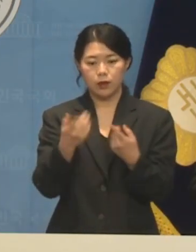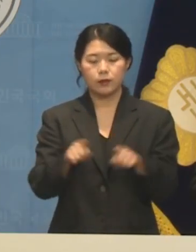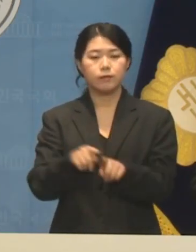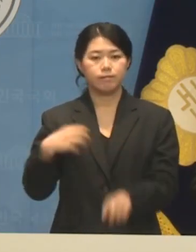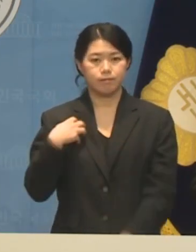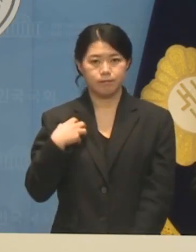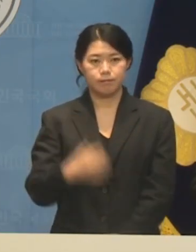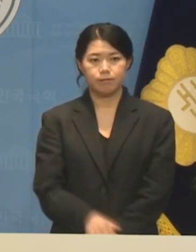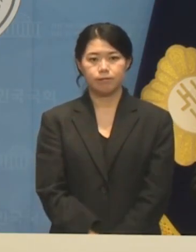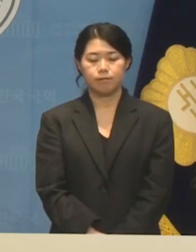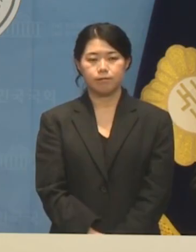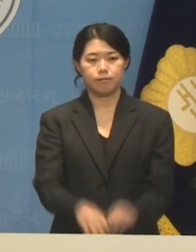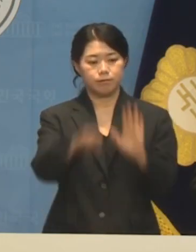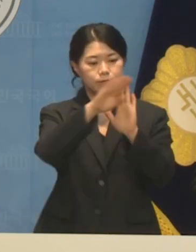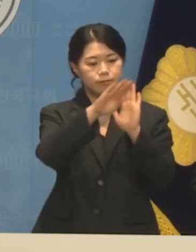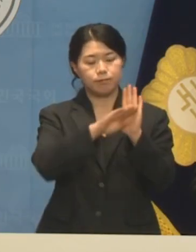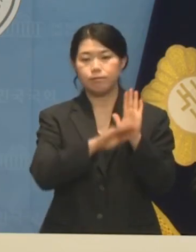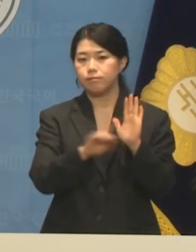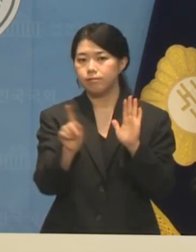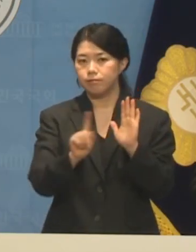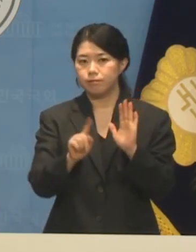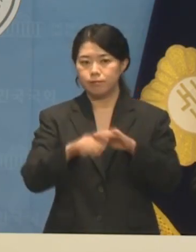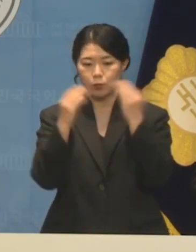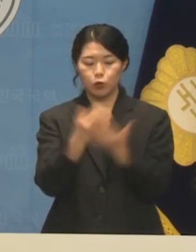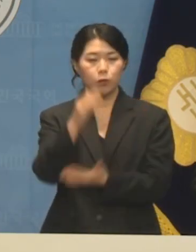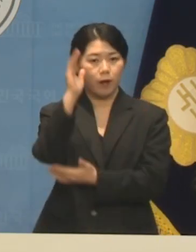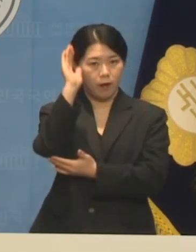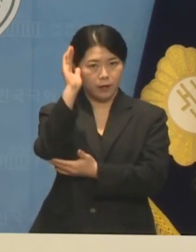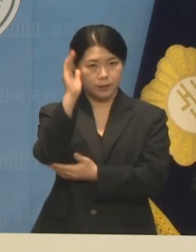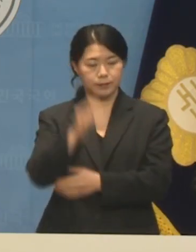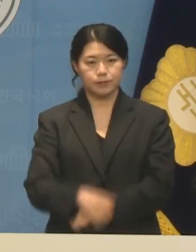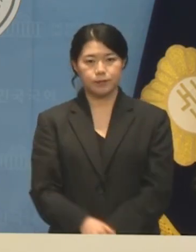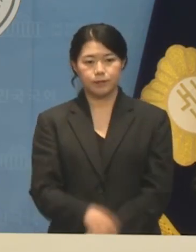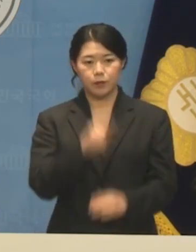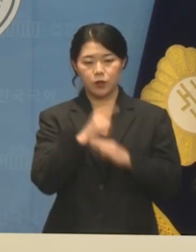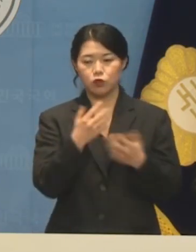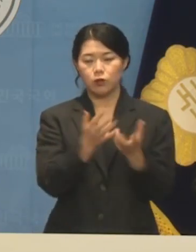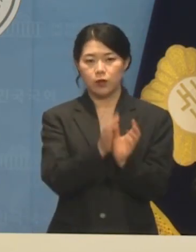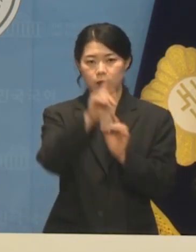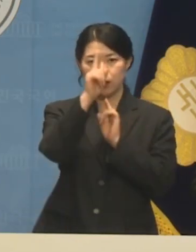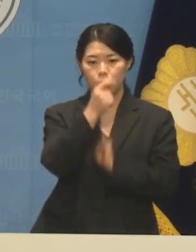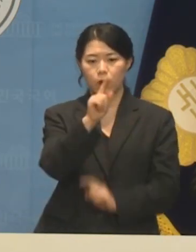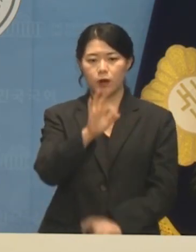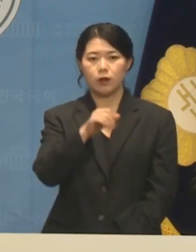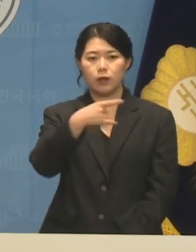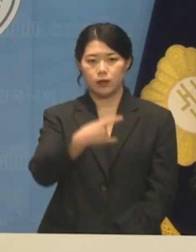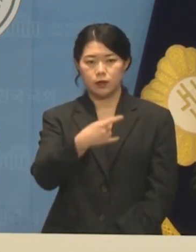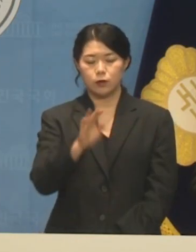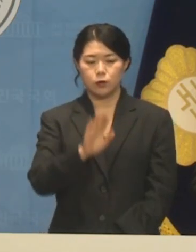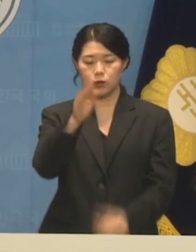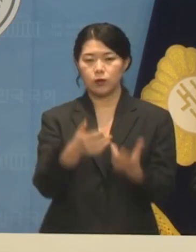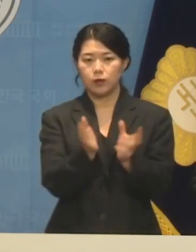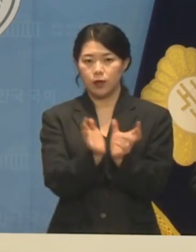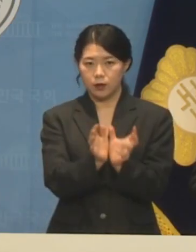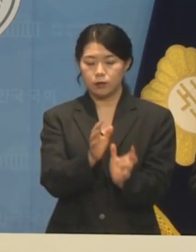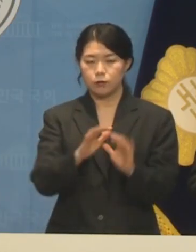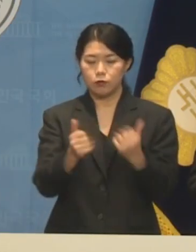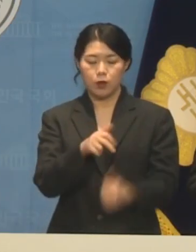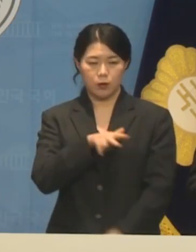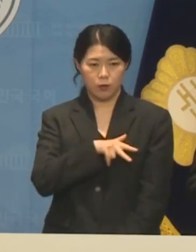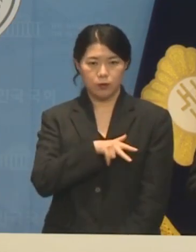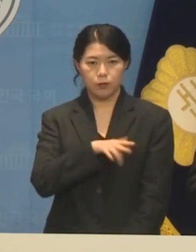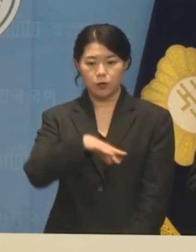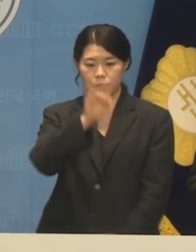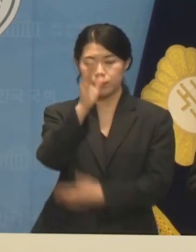되었습니다. 기자회견 순서는 먼저 모두 발언으로 더불어민주당 이광희 국회의원과 진보당 전정덕 국회의원님